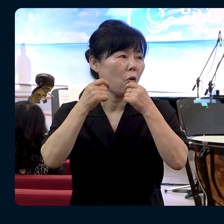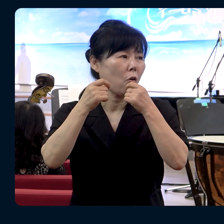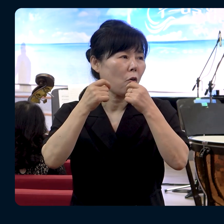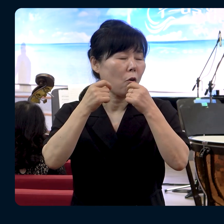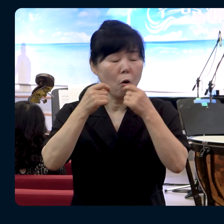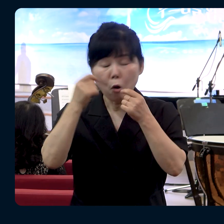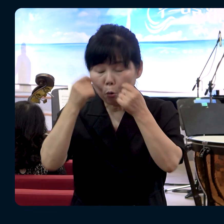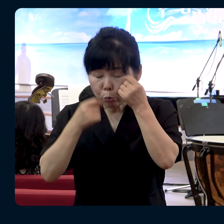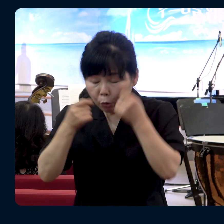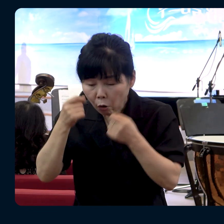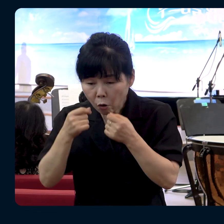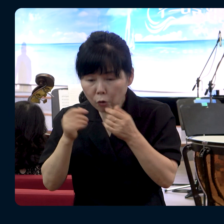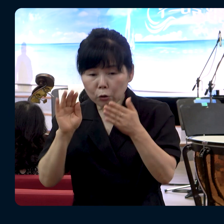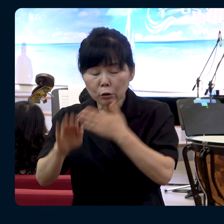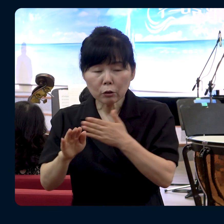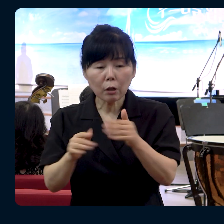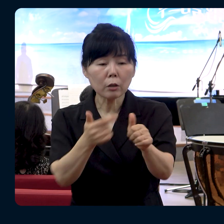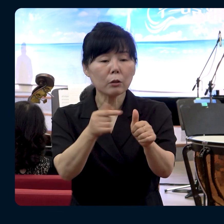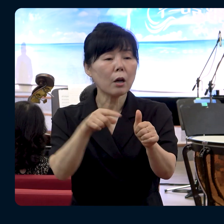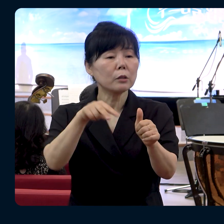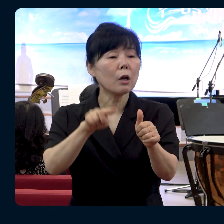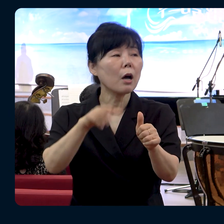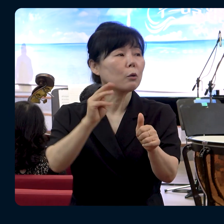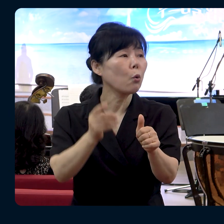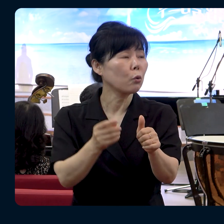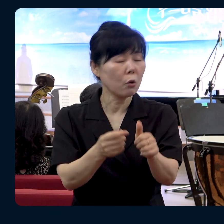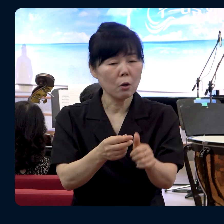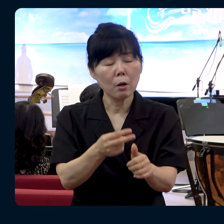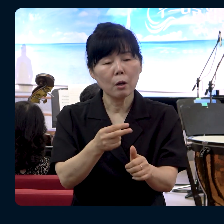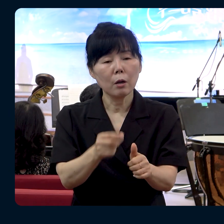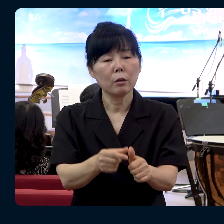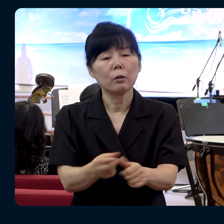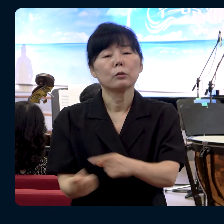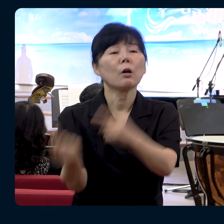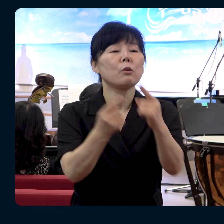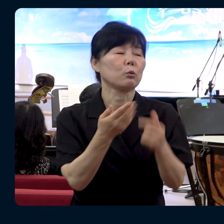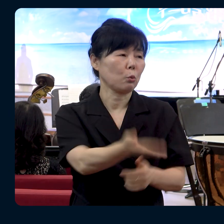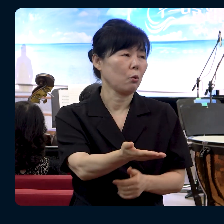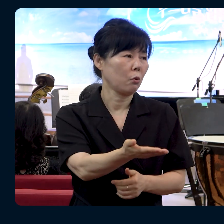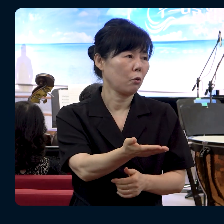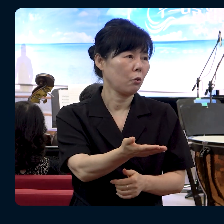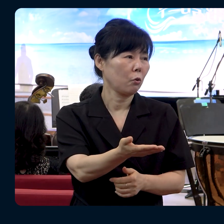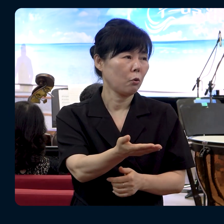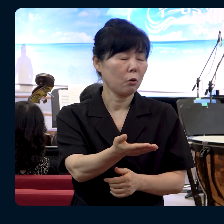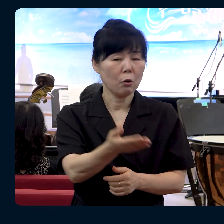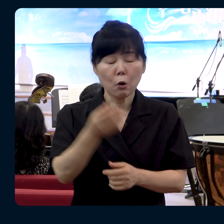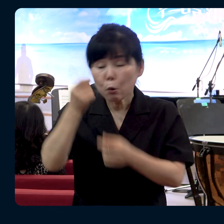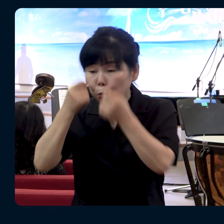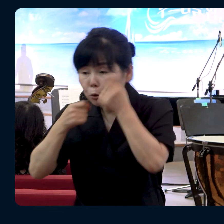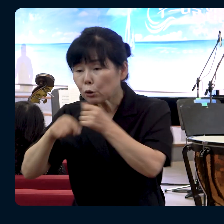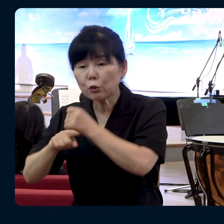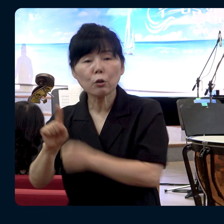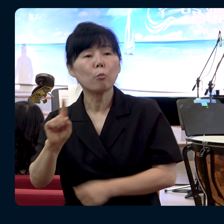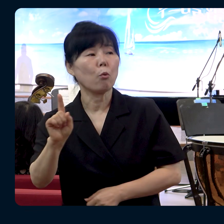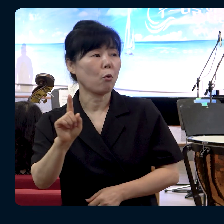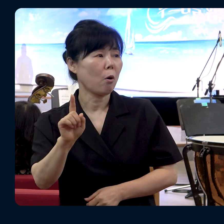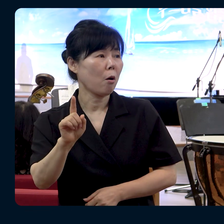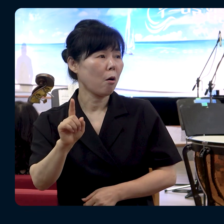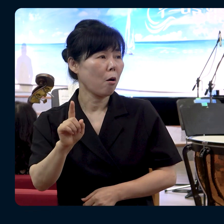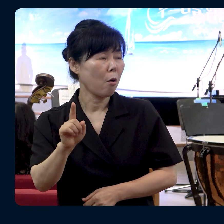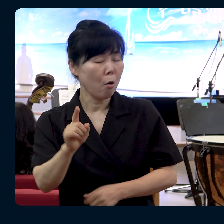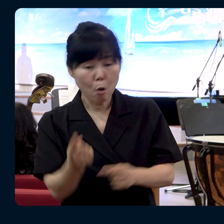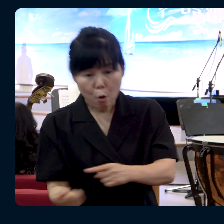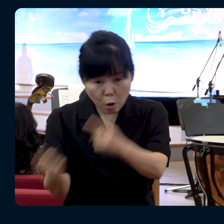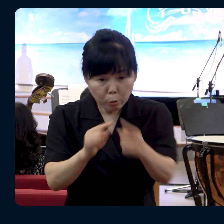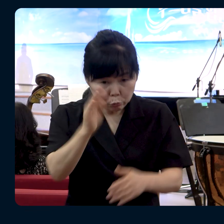흘리셨는데 나사로를 곧 살리셨어요. 왜 그럼 눈물을 흘리셨을까요? 방금 이제 또 살릴 건데